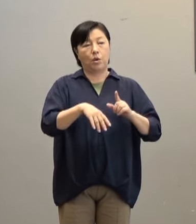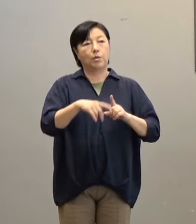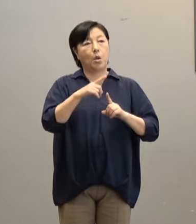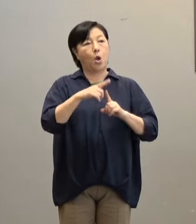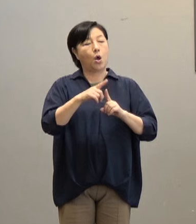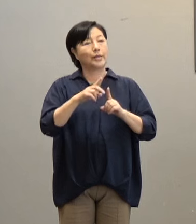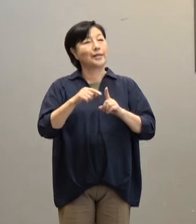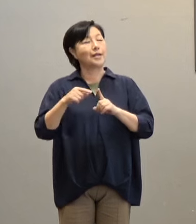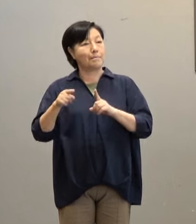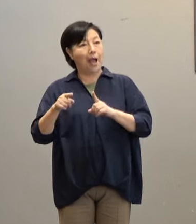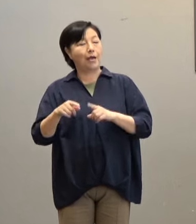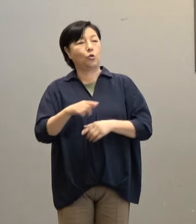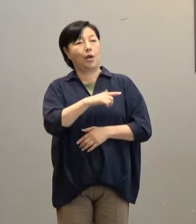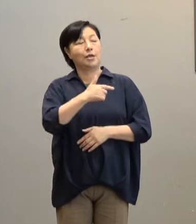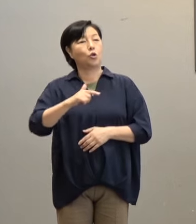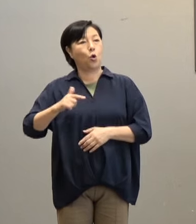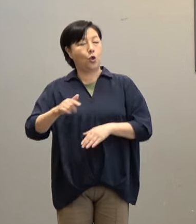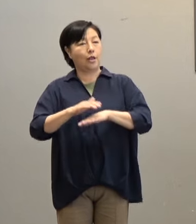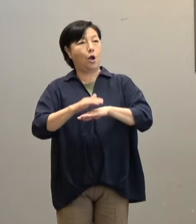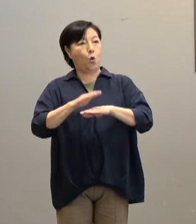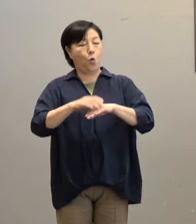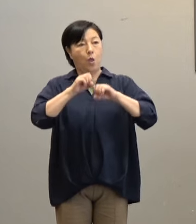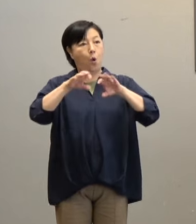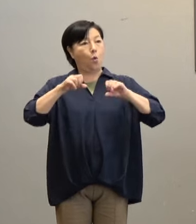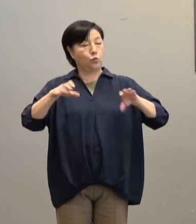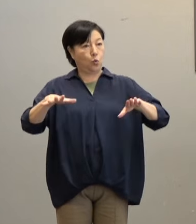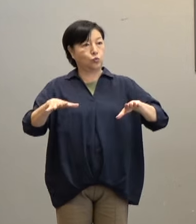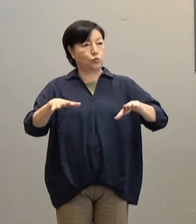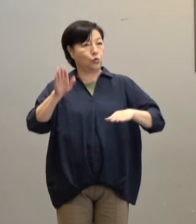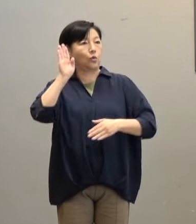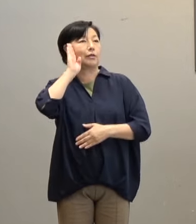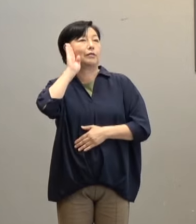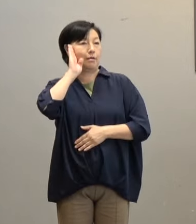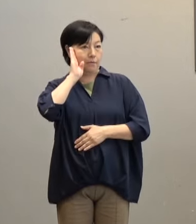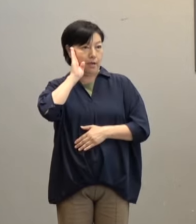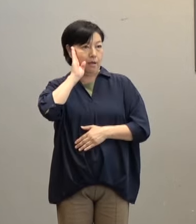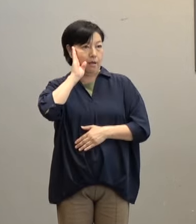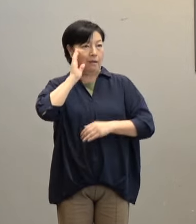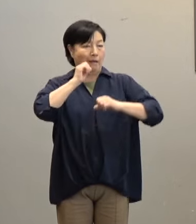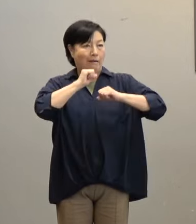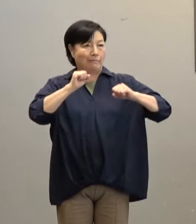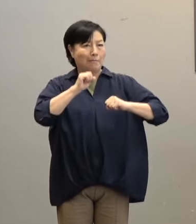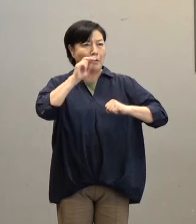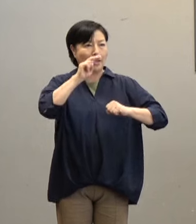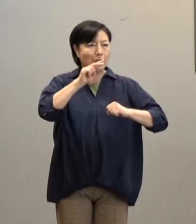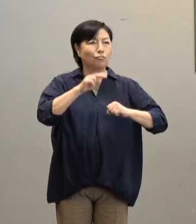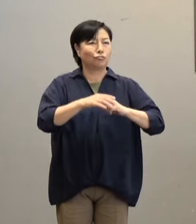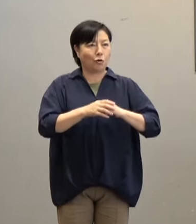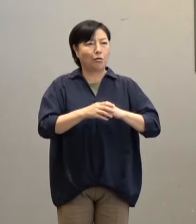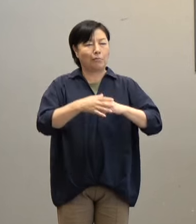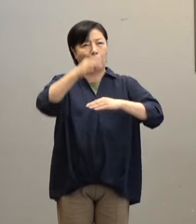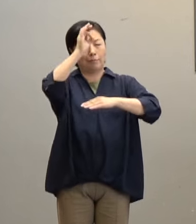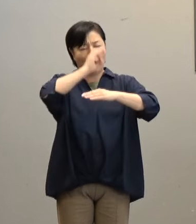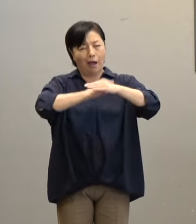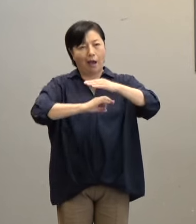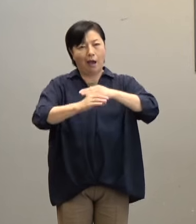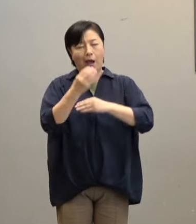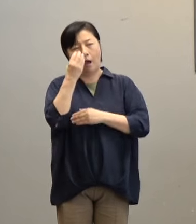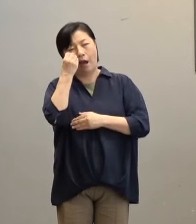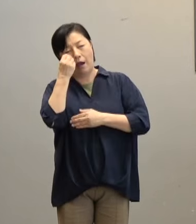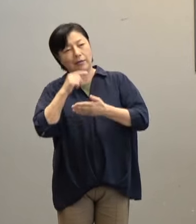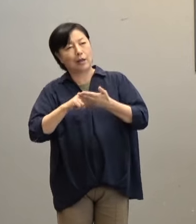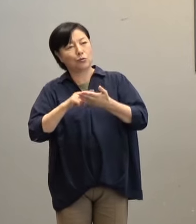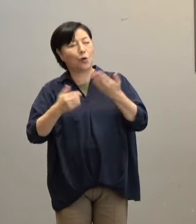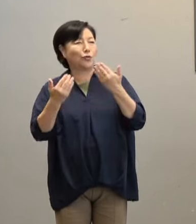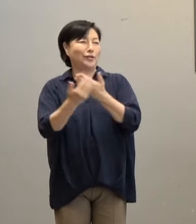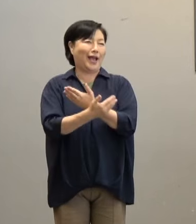で放映をされるというふうにも伺っておりますので、まあ、あの生で見るとなかなかおっしゃった通り寝不足に日本列島